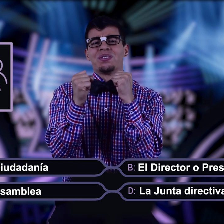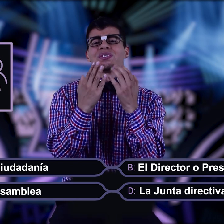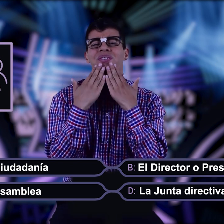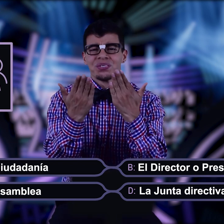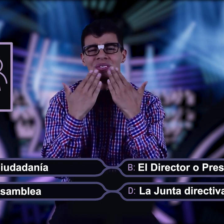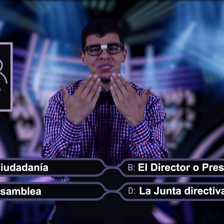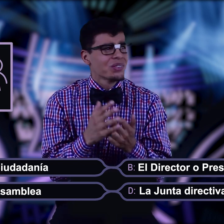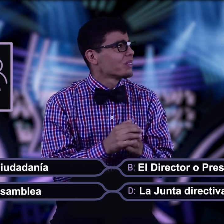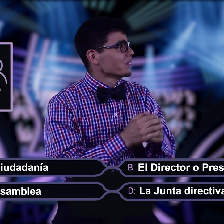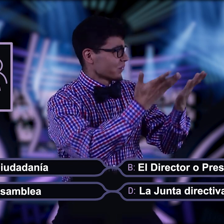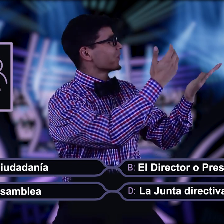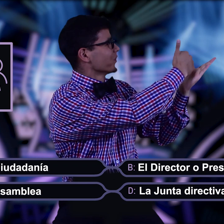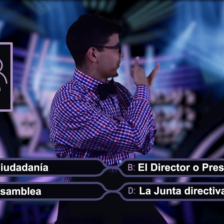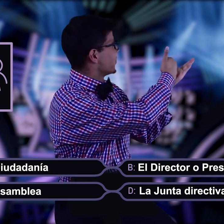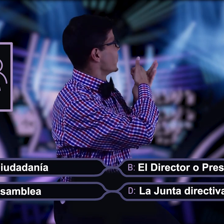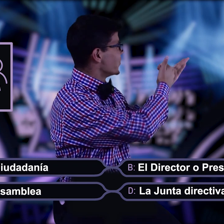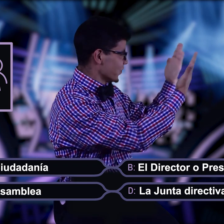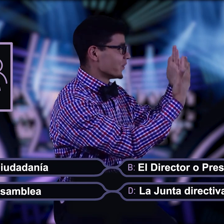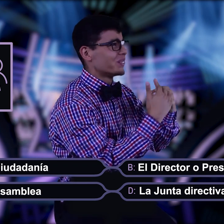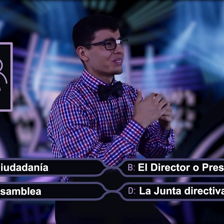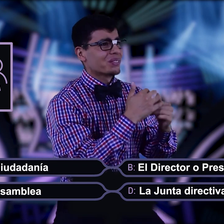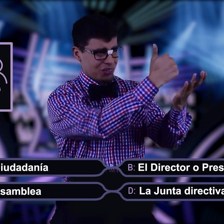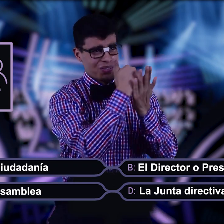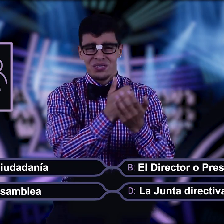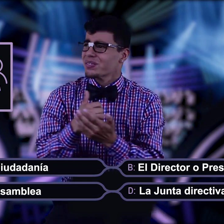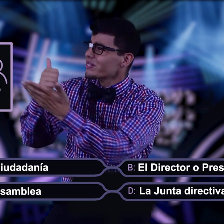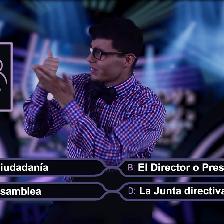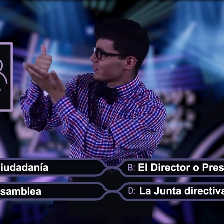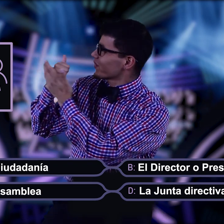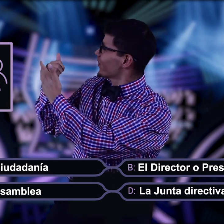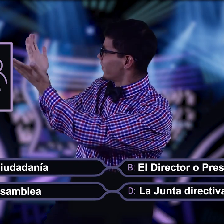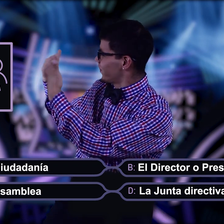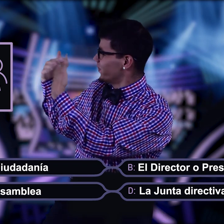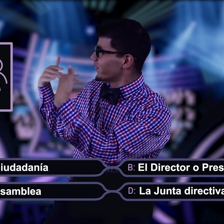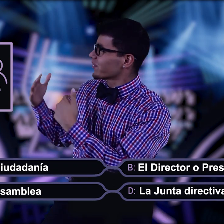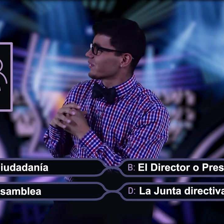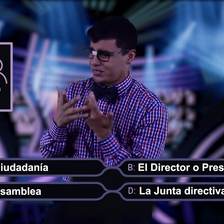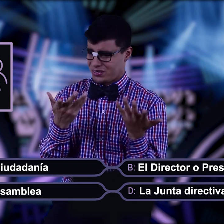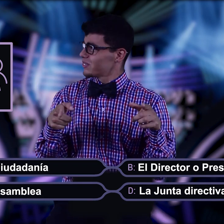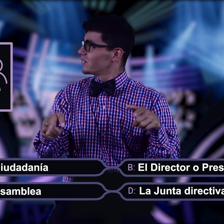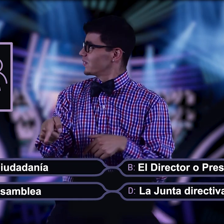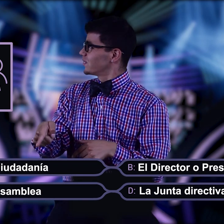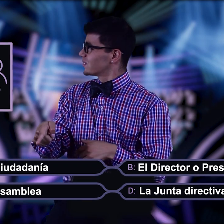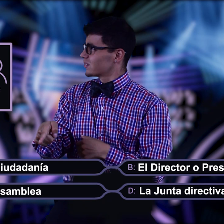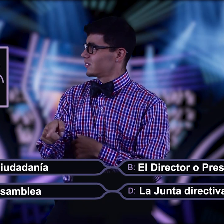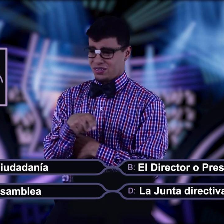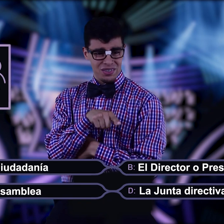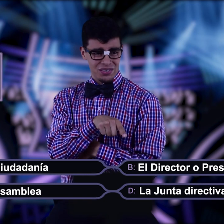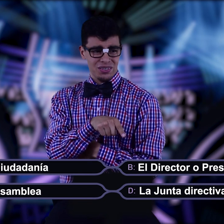Ay, muchas gracias. Por favor, ayúdenme. Ayúdenme, por favor. Por